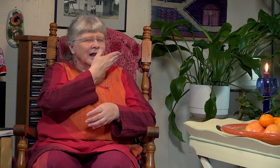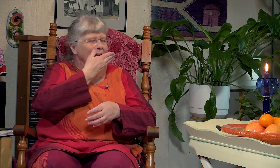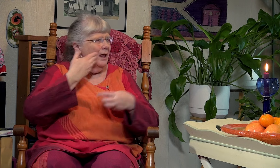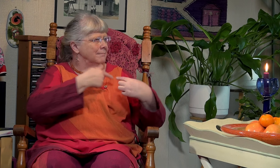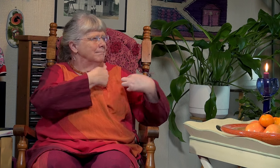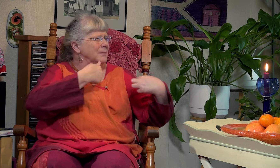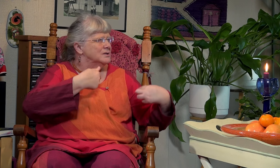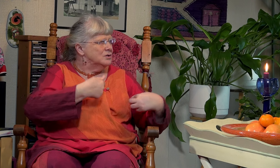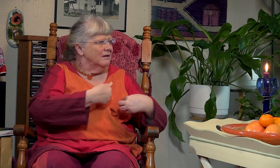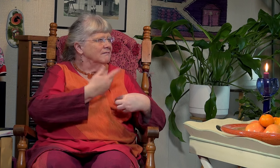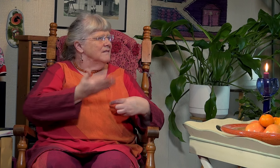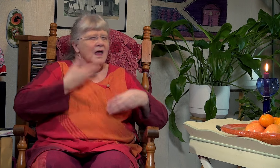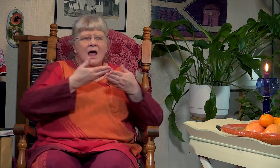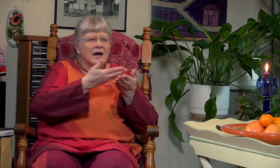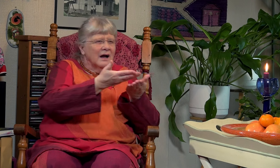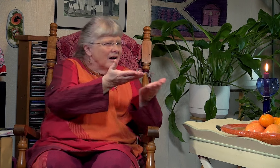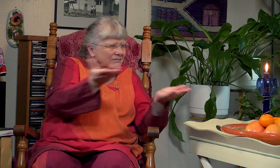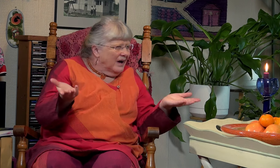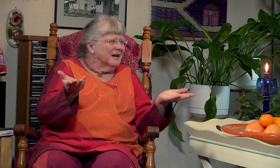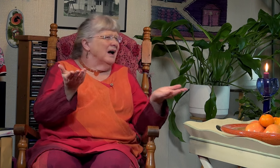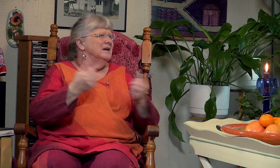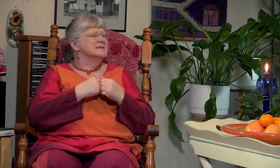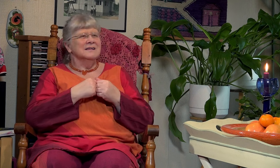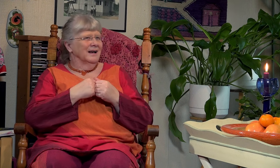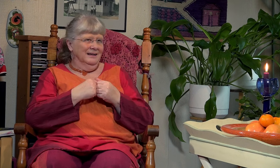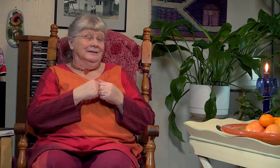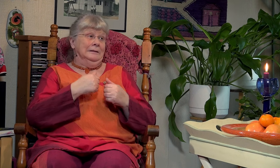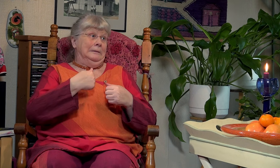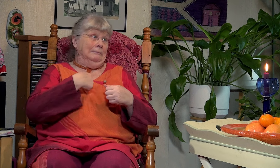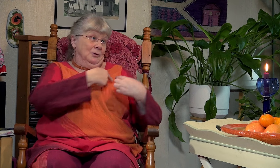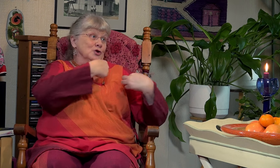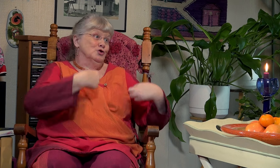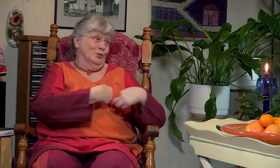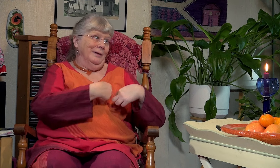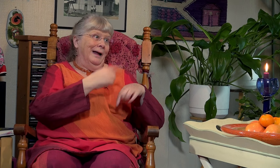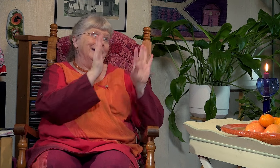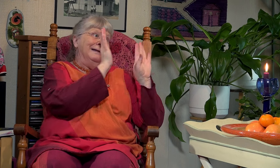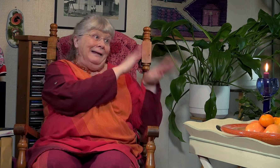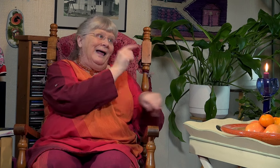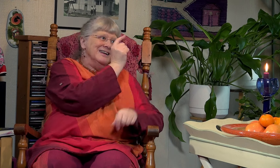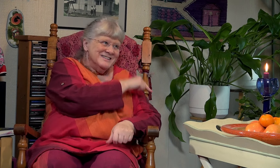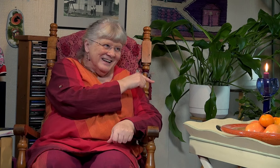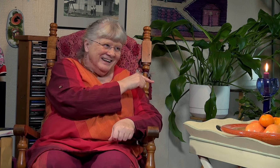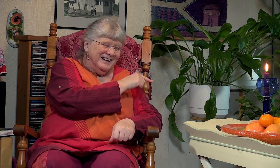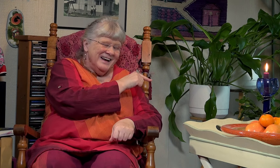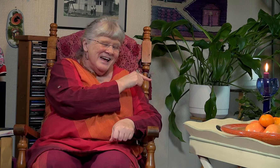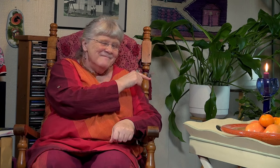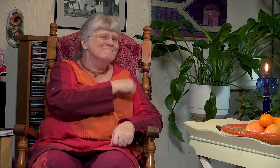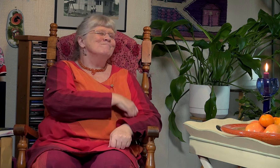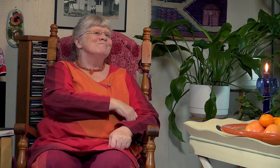niin siellä ihmiset olivat todella lämmin sydämisiä ja vieraanvaraisia, vastaanottavaisia. Ikään